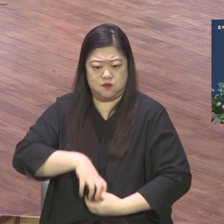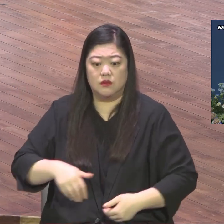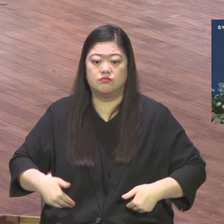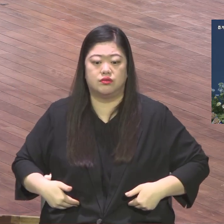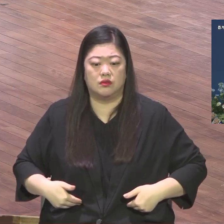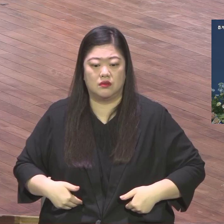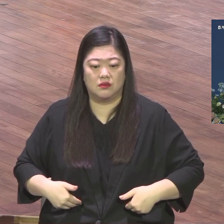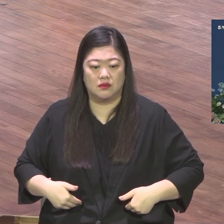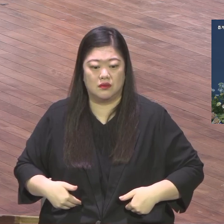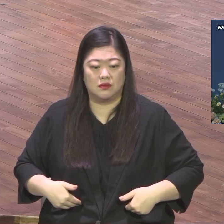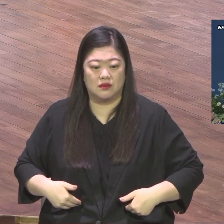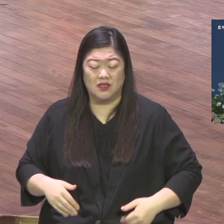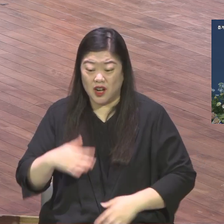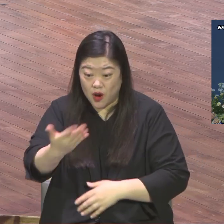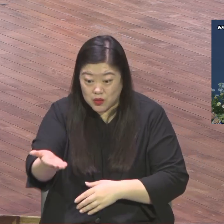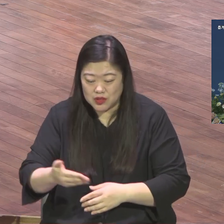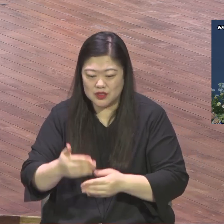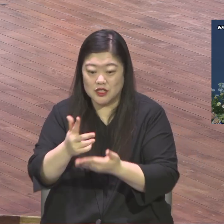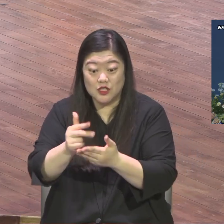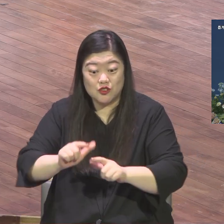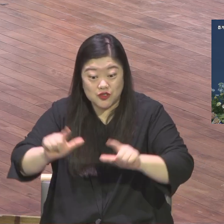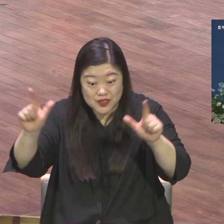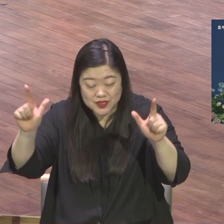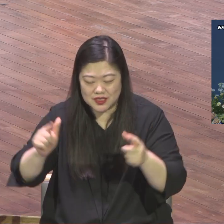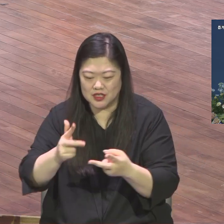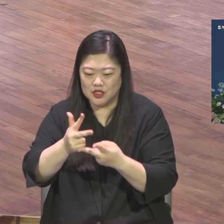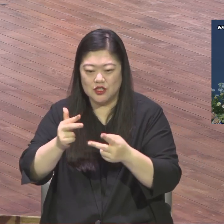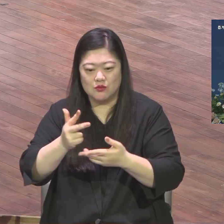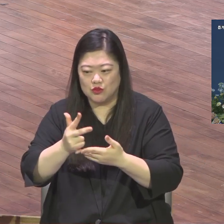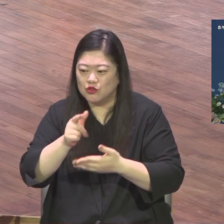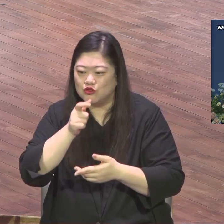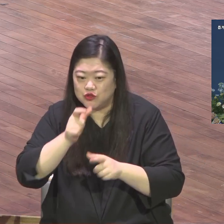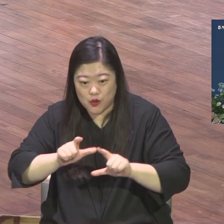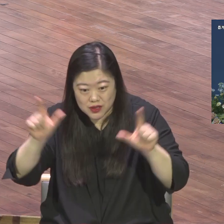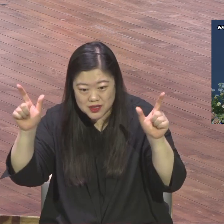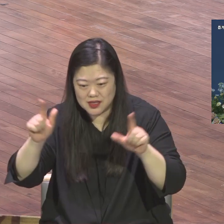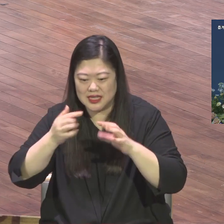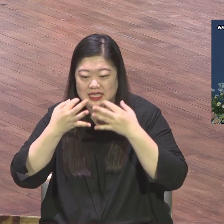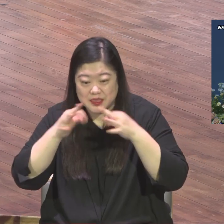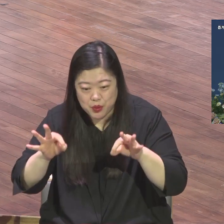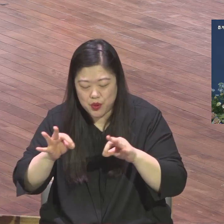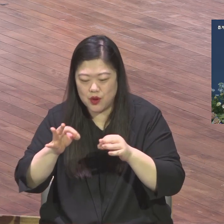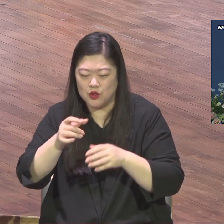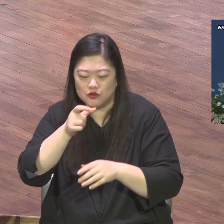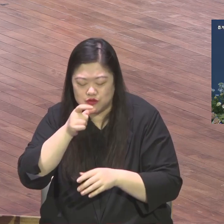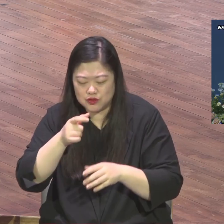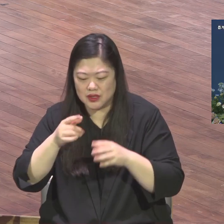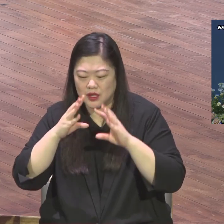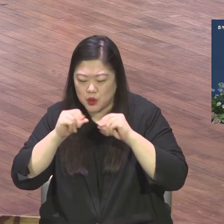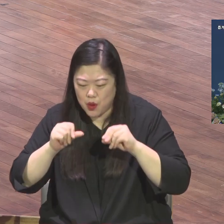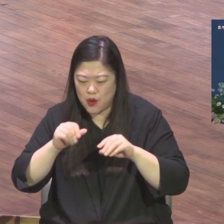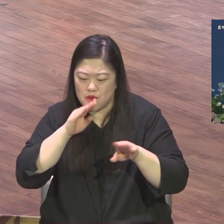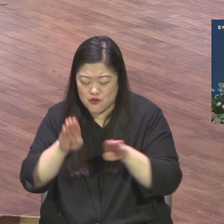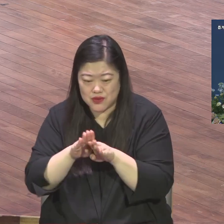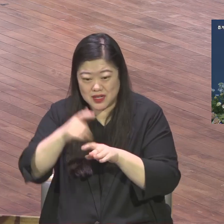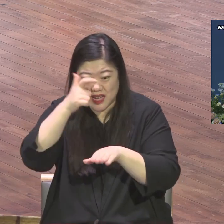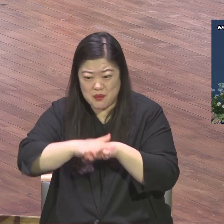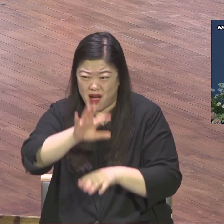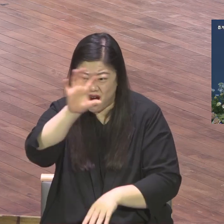다 듣는 말씀이지만 내 말은 내 것이 돼, 내 것이. 이 시간이 묵상 시간이에요. 내 안에